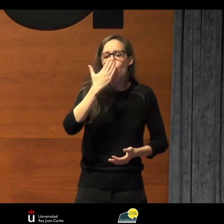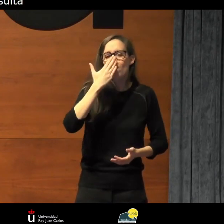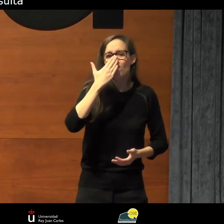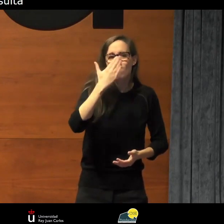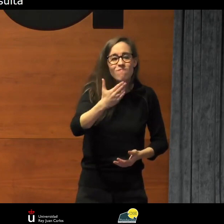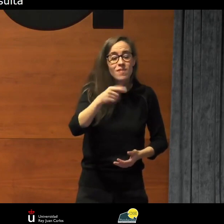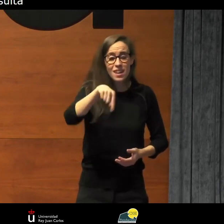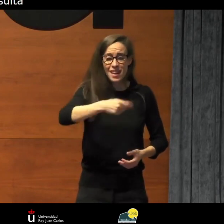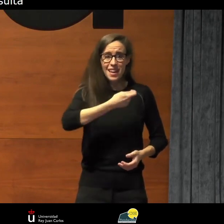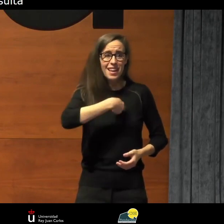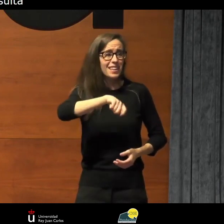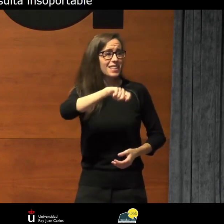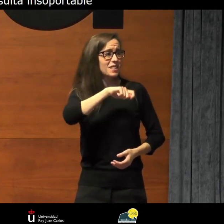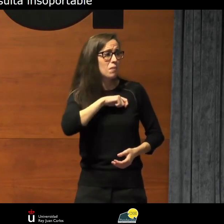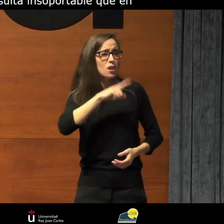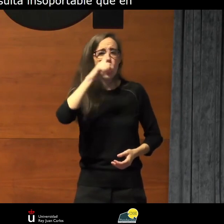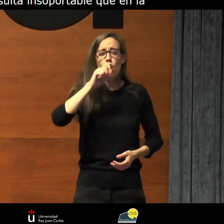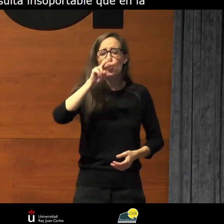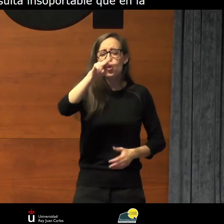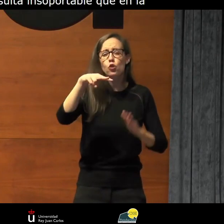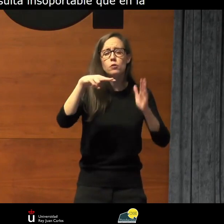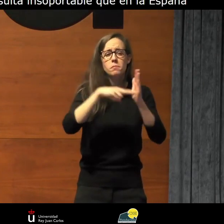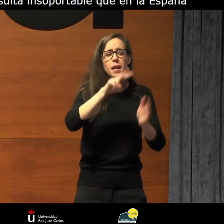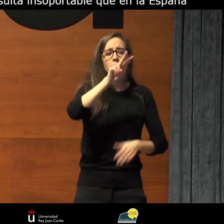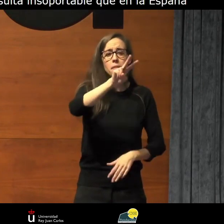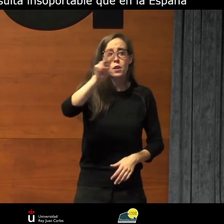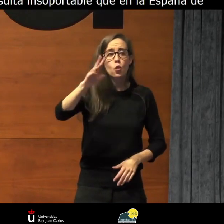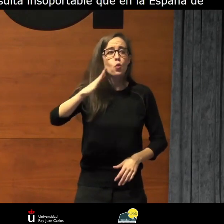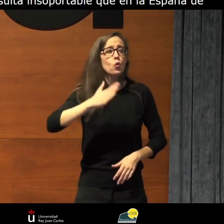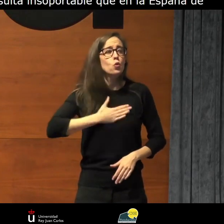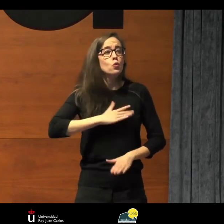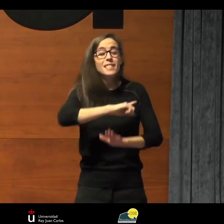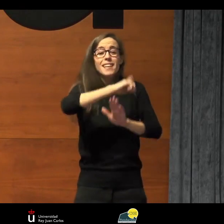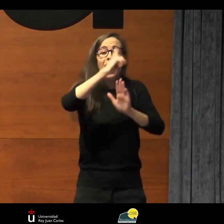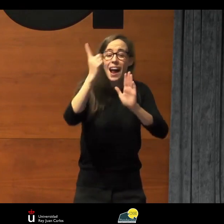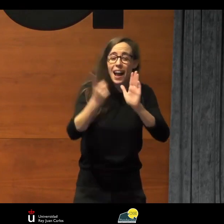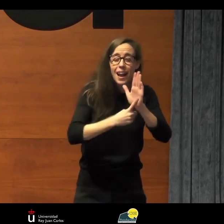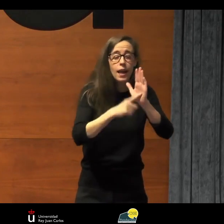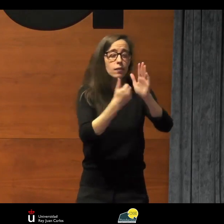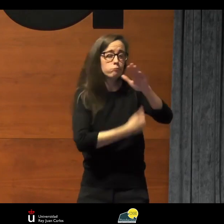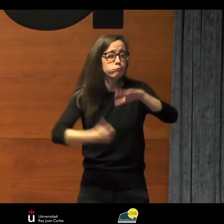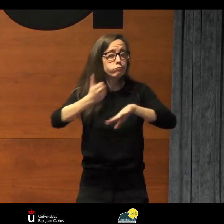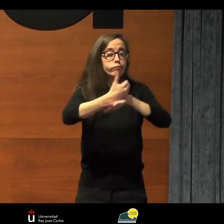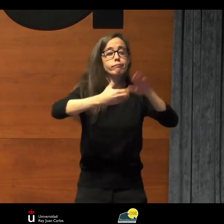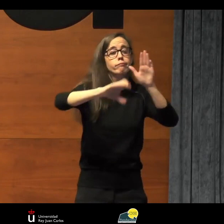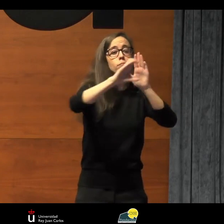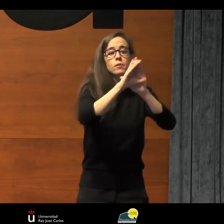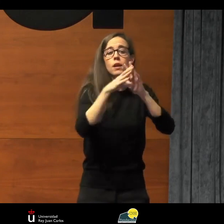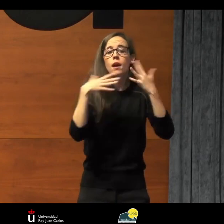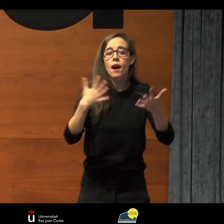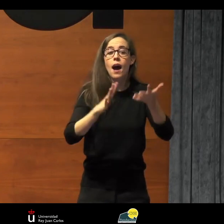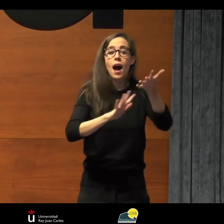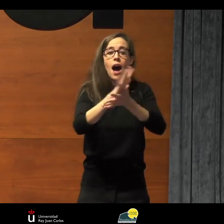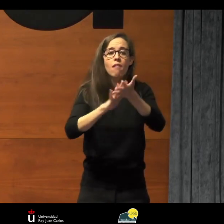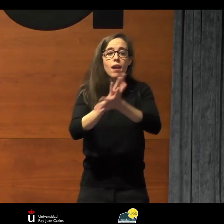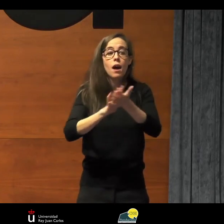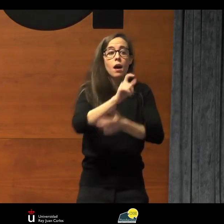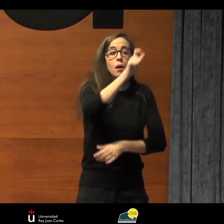que en la España de 2022 nuestra ley suprema se refiera a compatriotas como